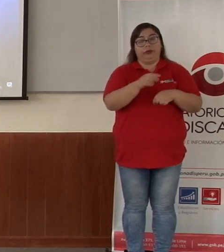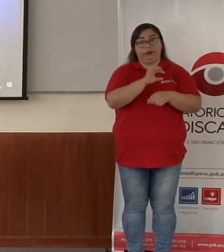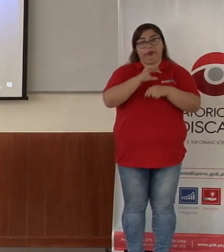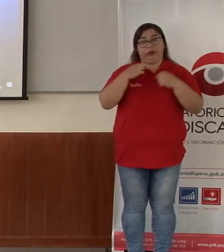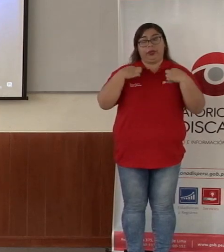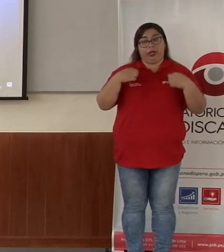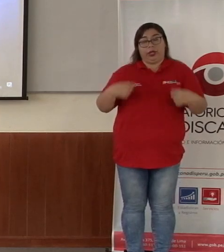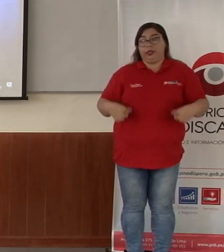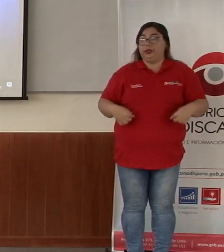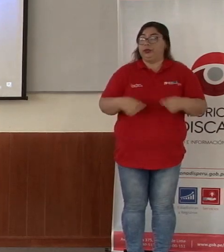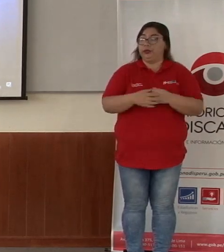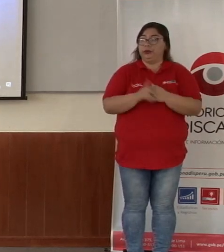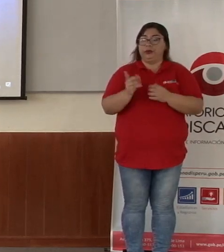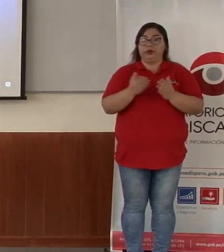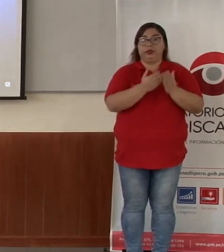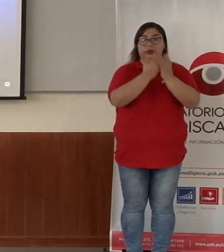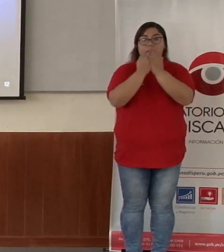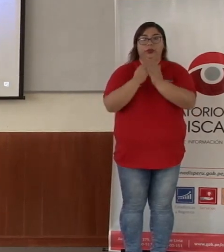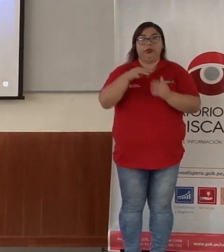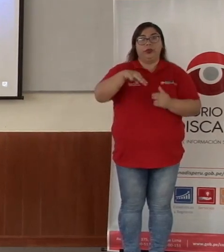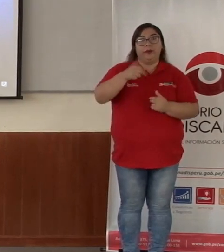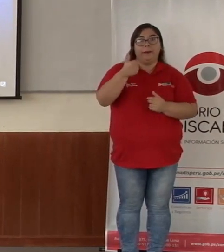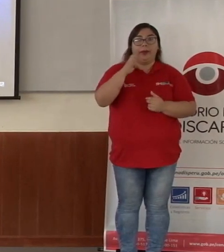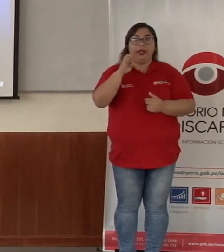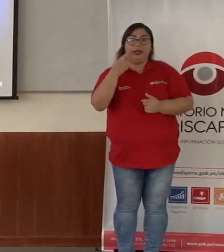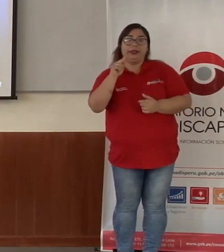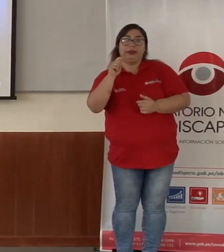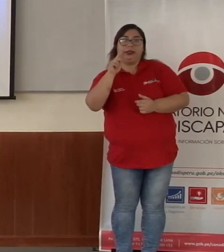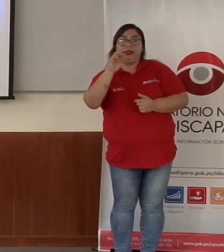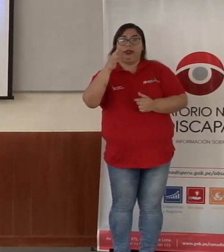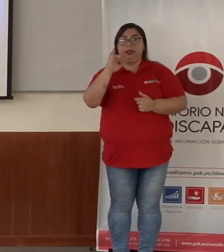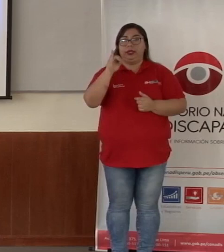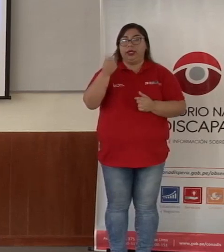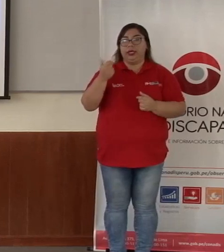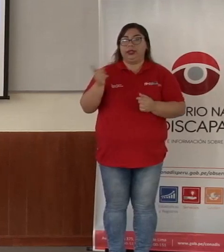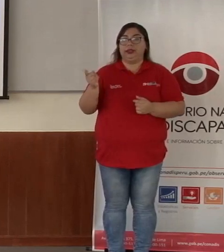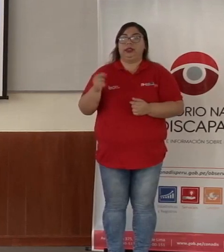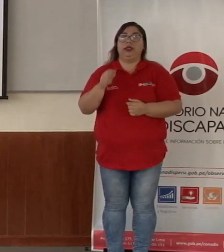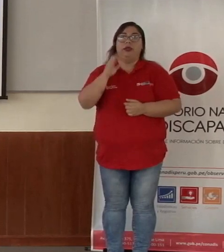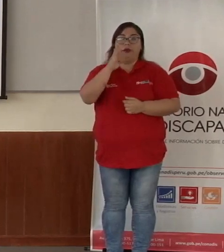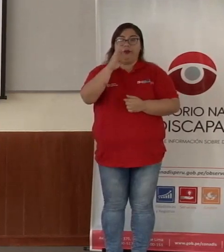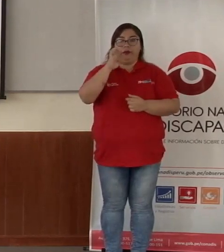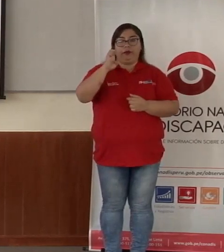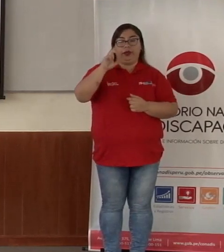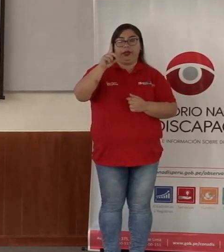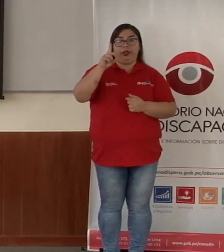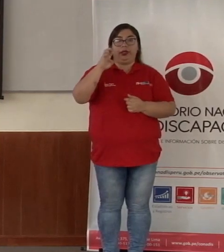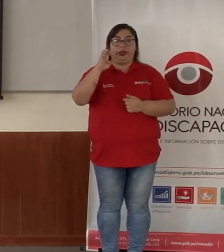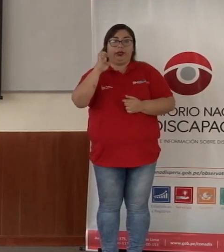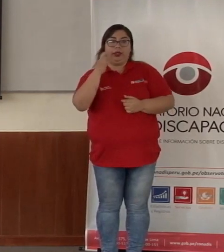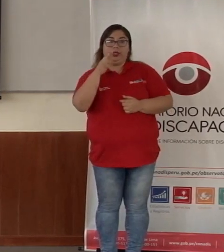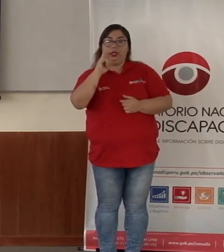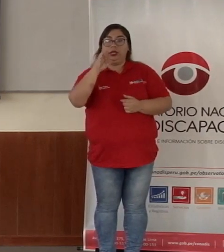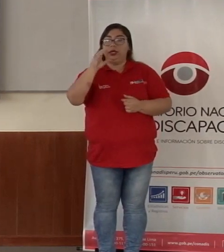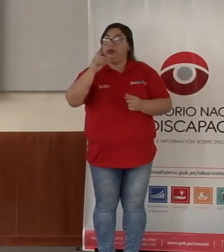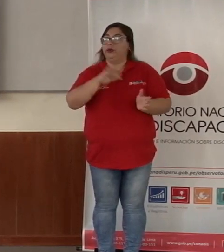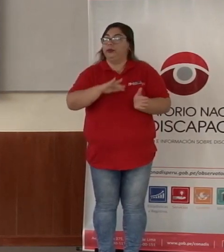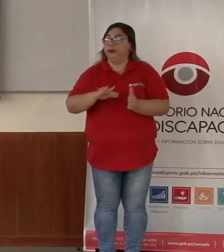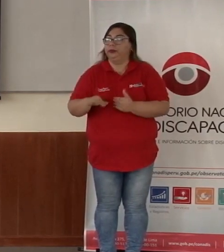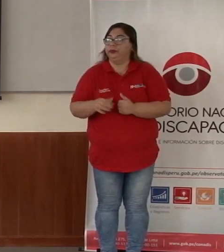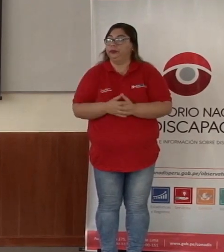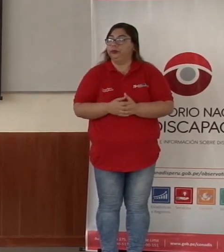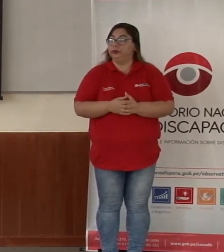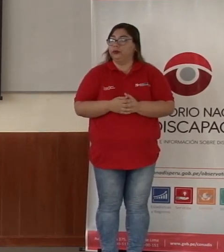de Salamanca, estudios de maestría en Ciencia Política por la Universidad Nacional Federico Villarreal, Diplomatura de Estudios en Gestión Inclusiva